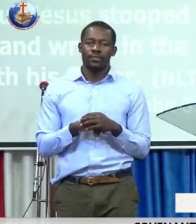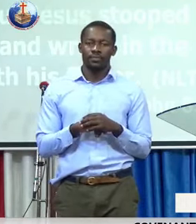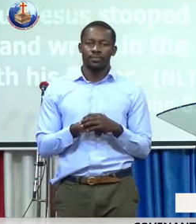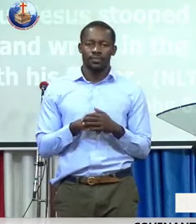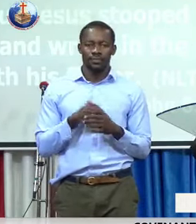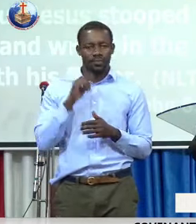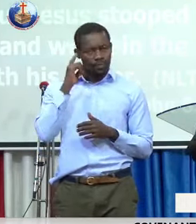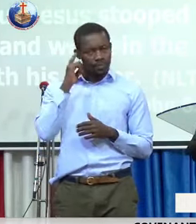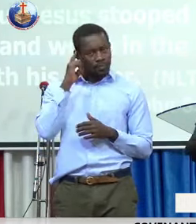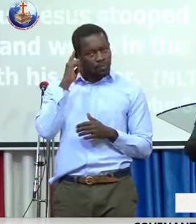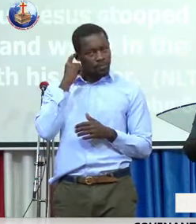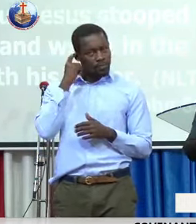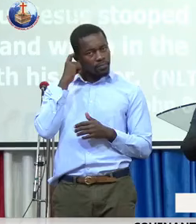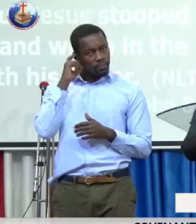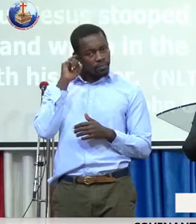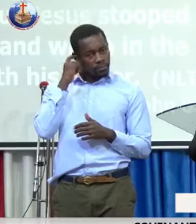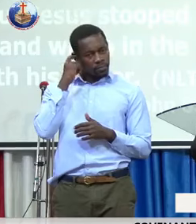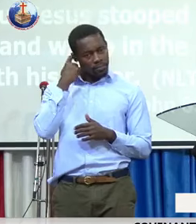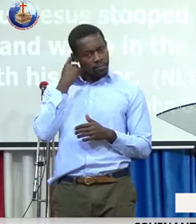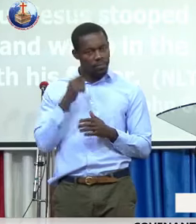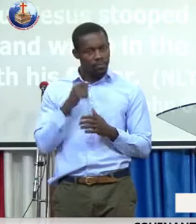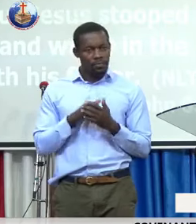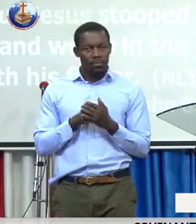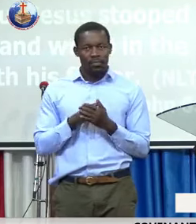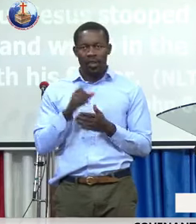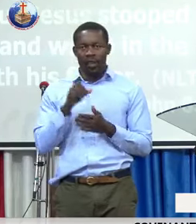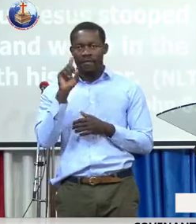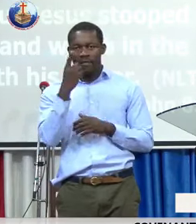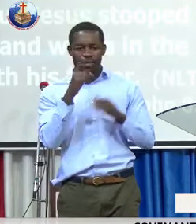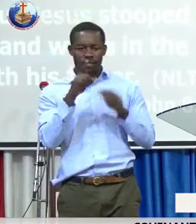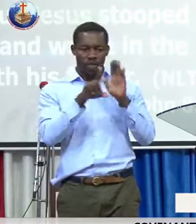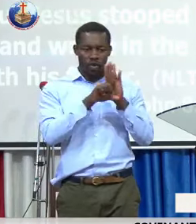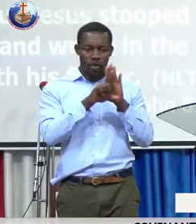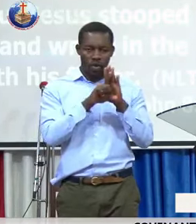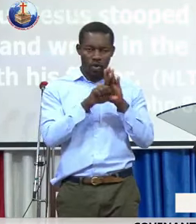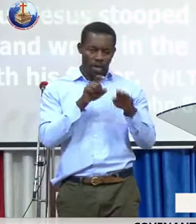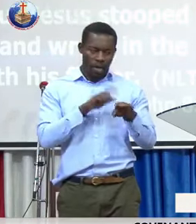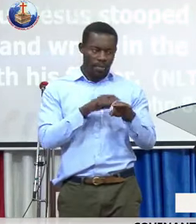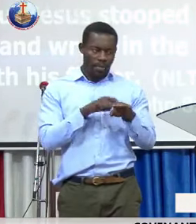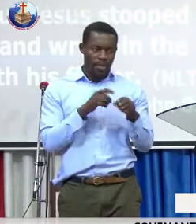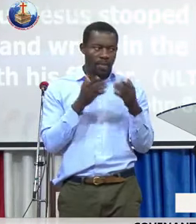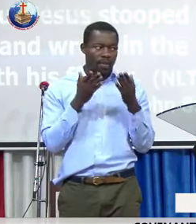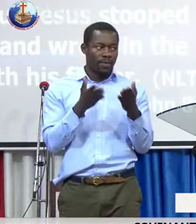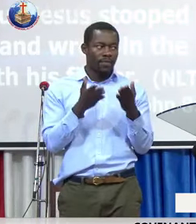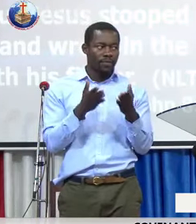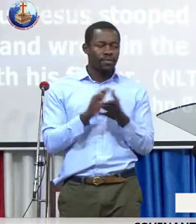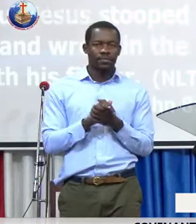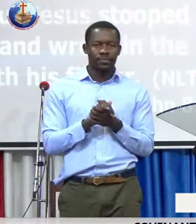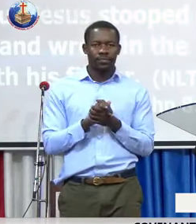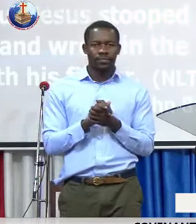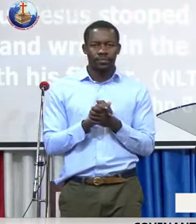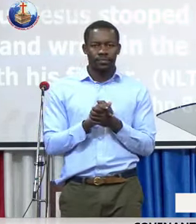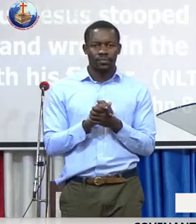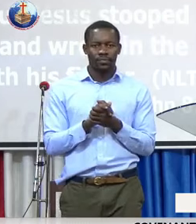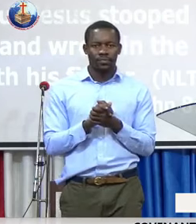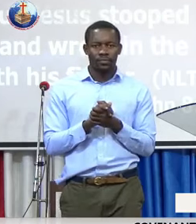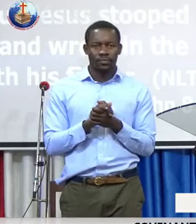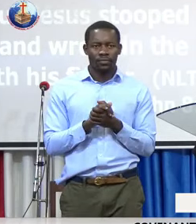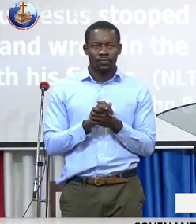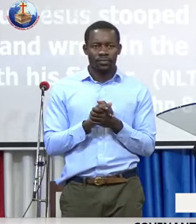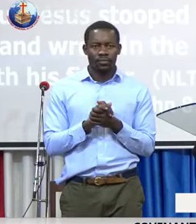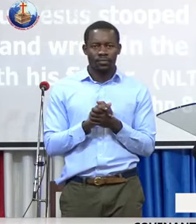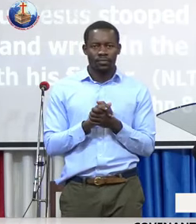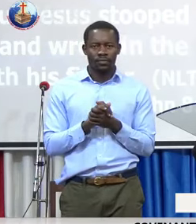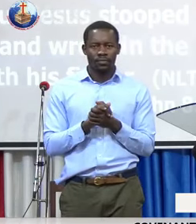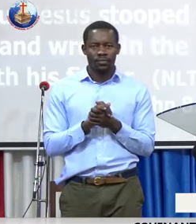upinzani na sheria mbili ama moja. So the first law that was operating in that time, kwa hivyo sheria moja ambayo ilikuwa inatenda kazi wakati mmoja huo, was the